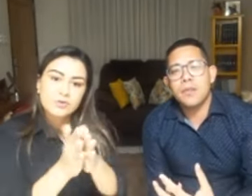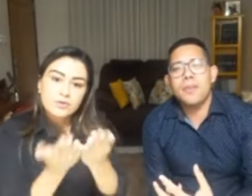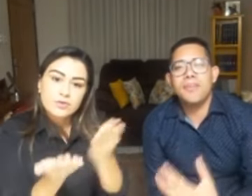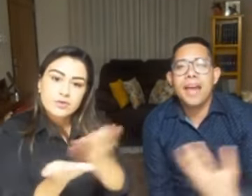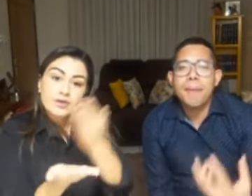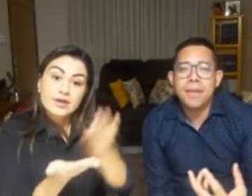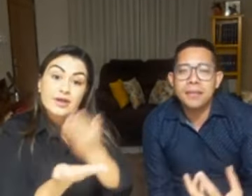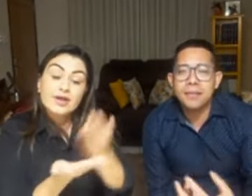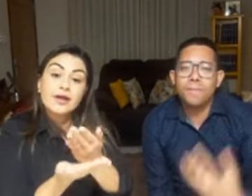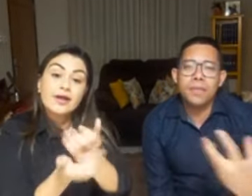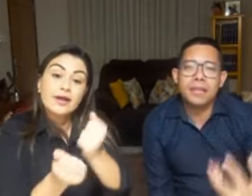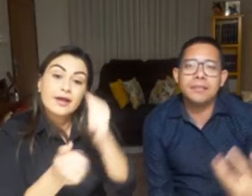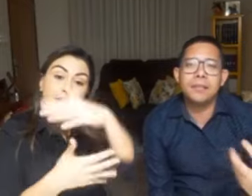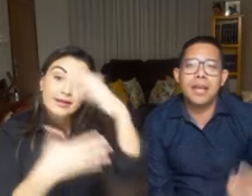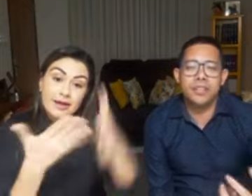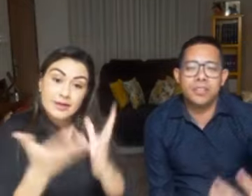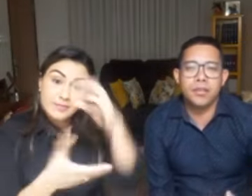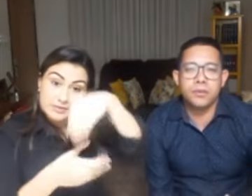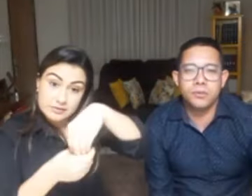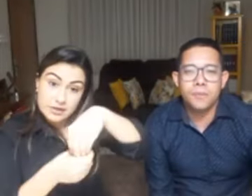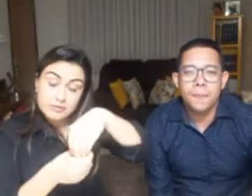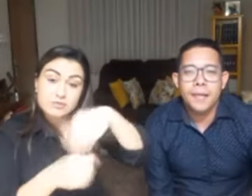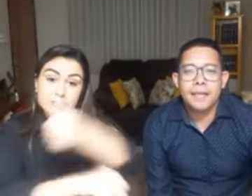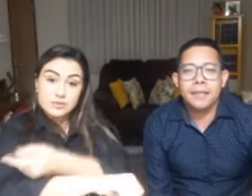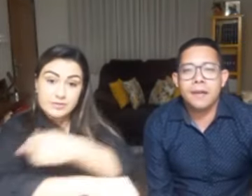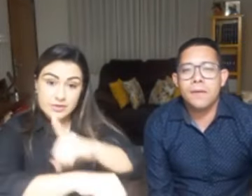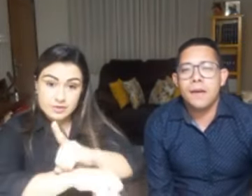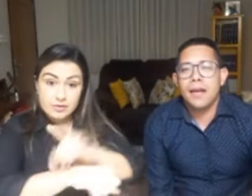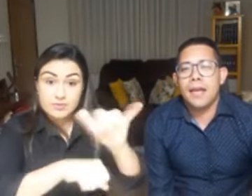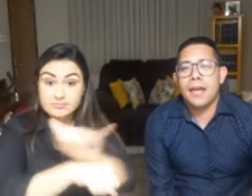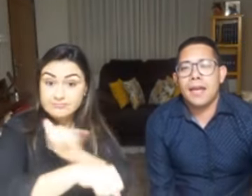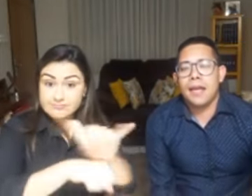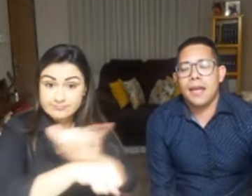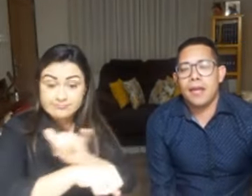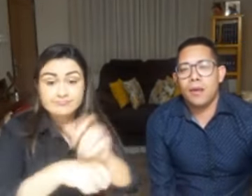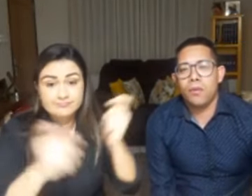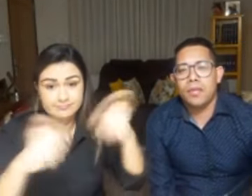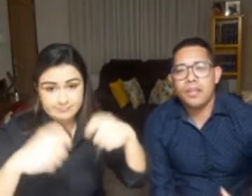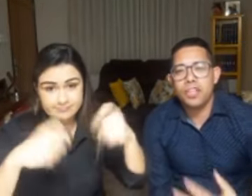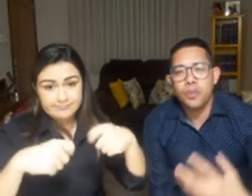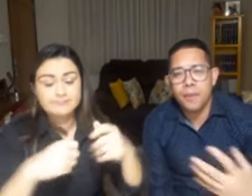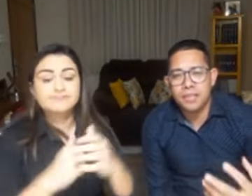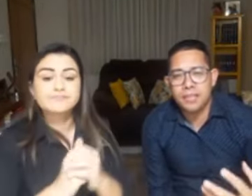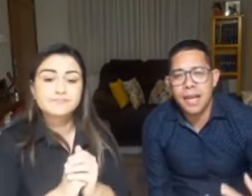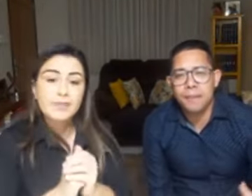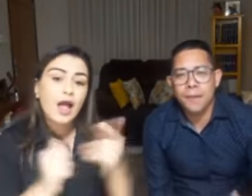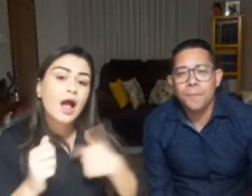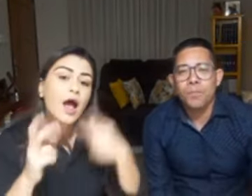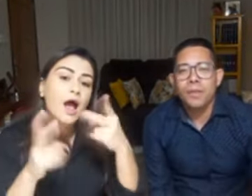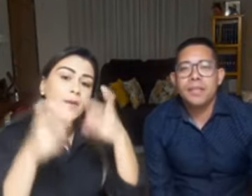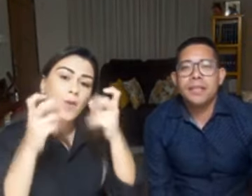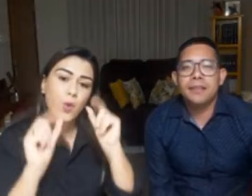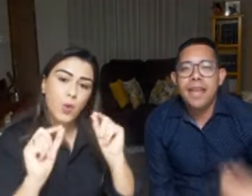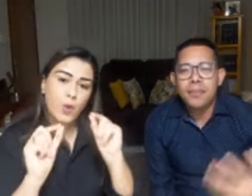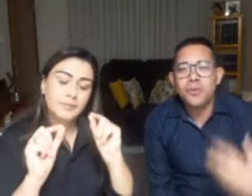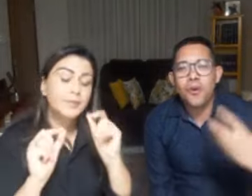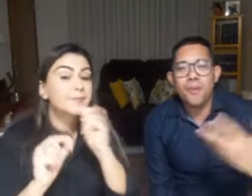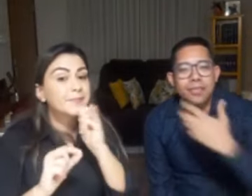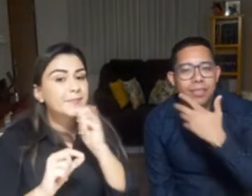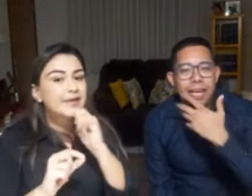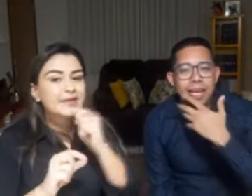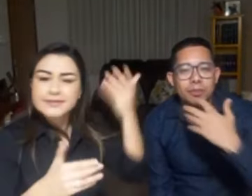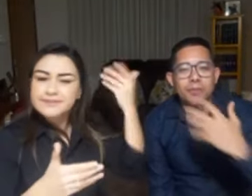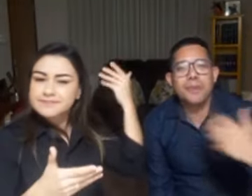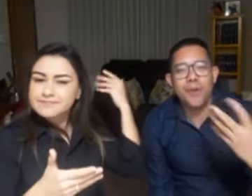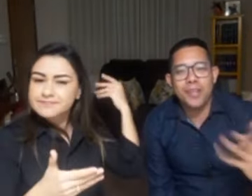ser uma ferramenta dentro da Assembleia de Deus. Então, o que a gente percebe que desde o